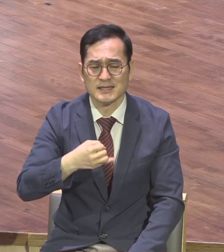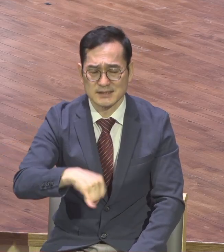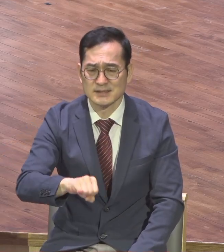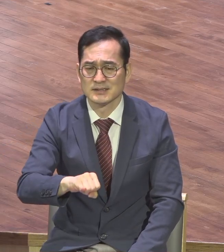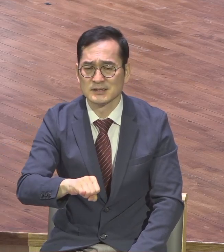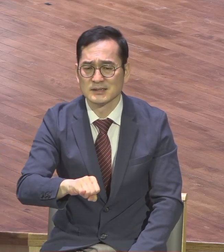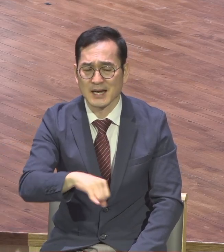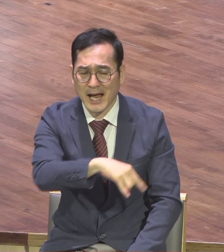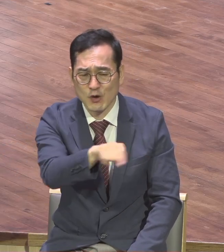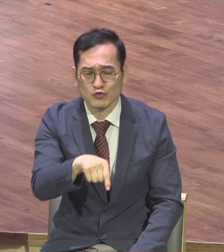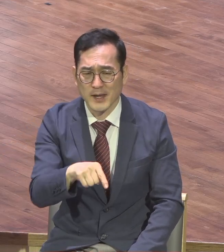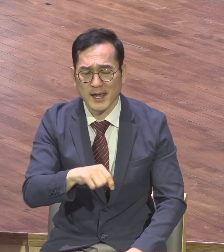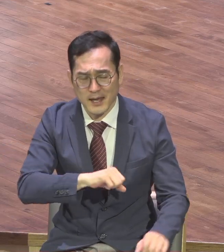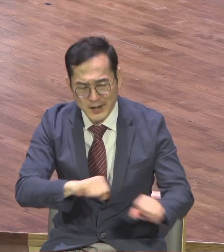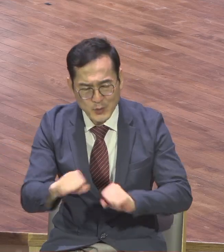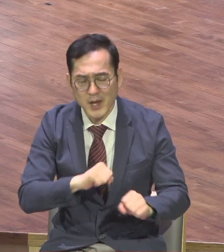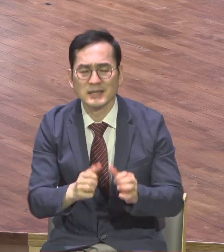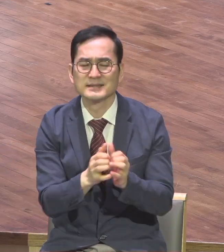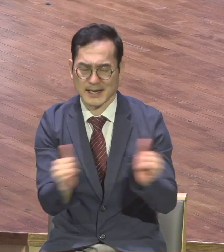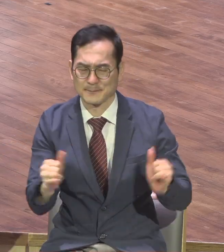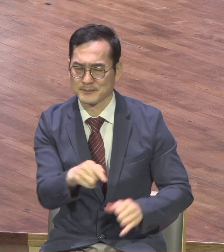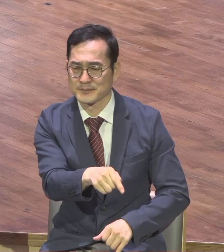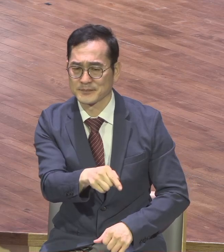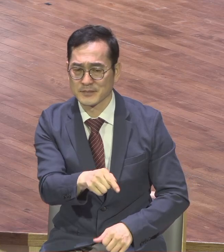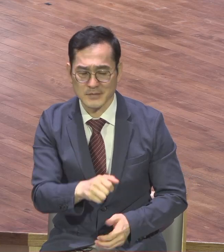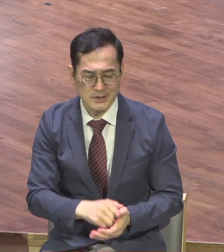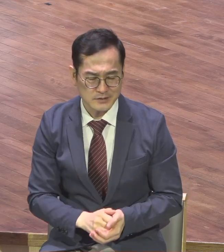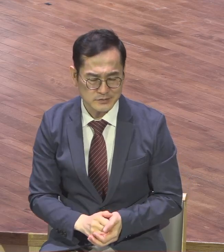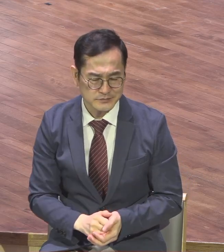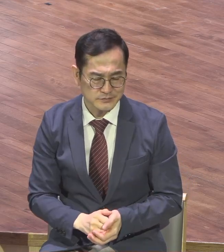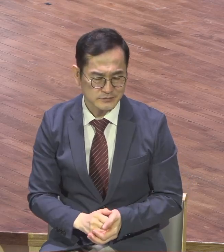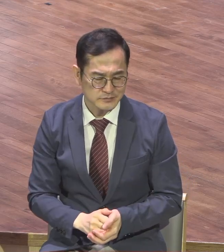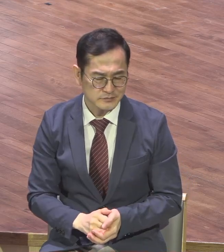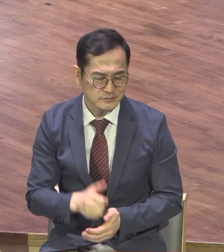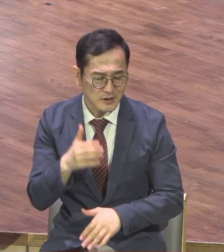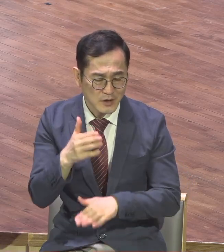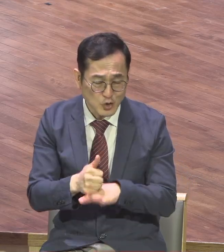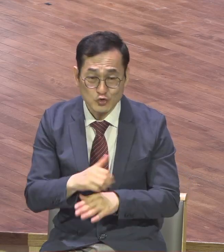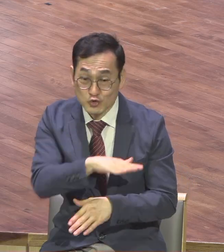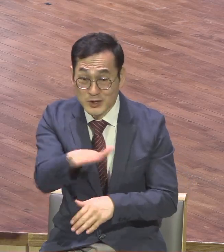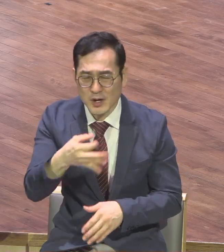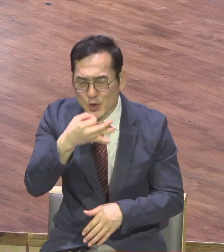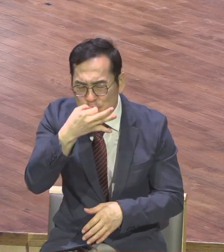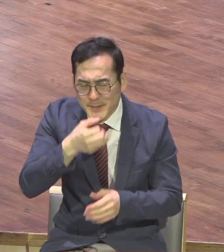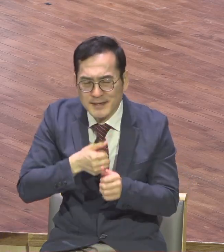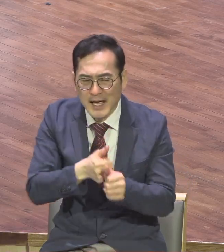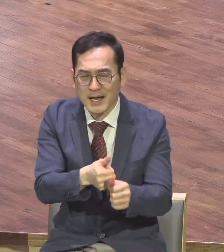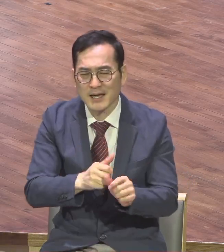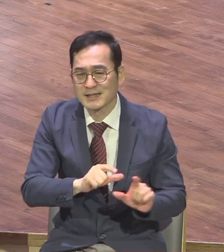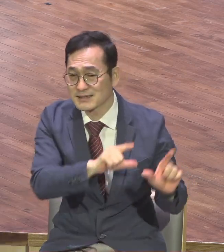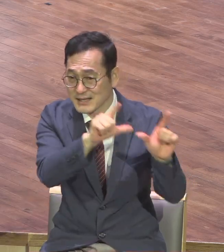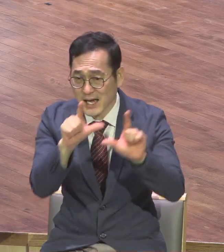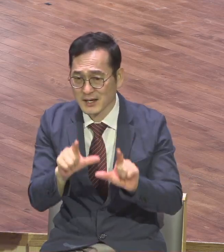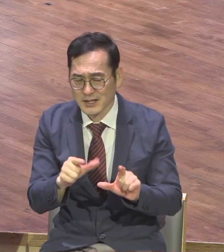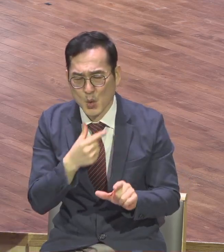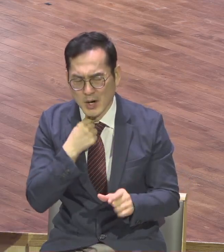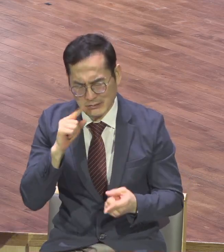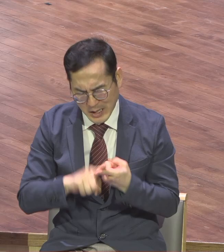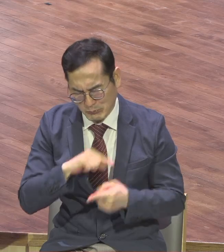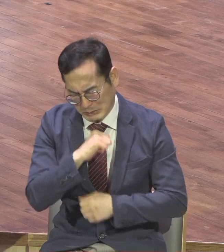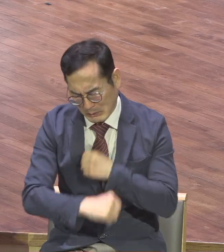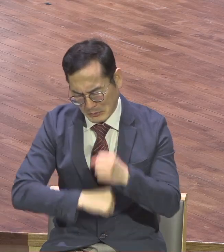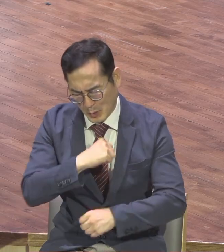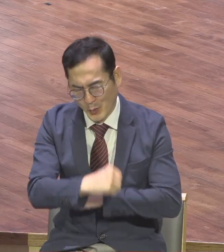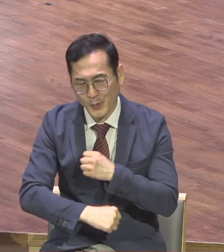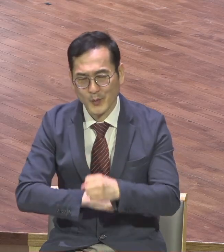영이라. 전에는 우리도 다 그 가운데서 우리 육체의 욕심을 따라 지내며 육체와 마음에 원하는 것을 하여